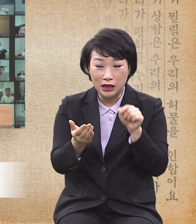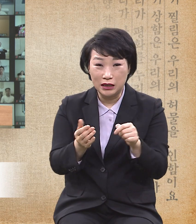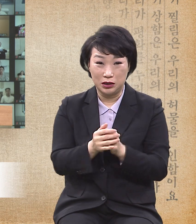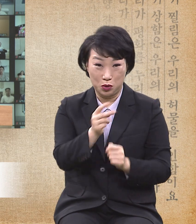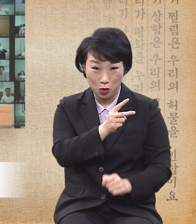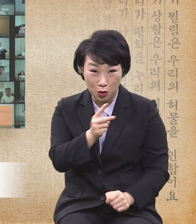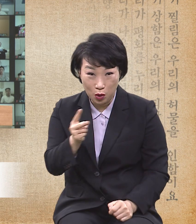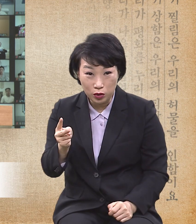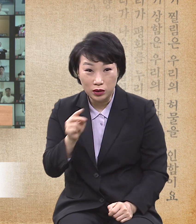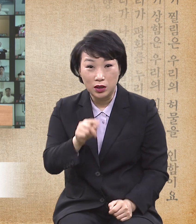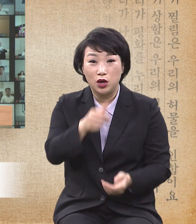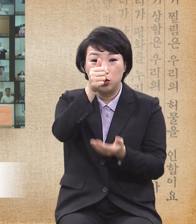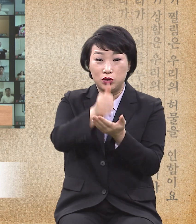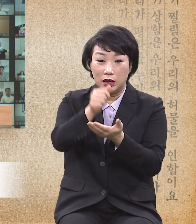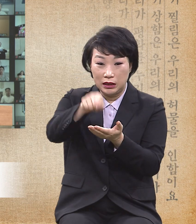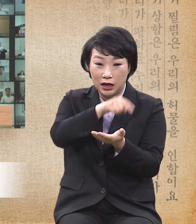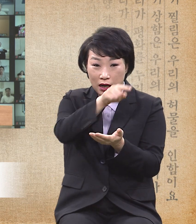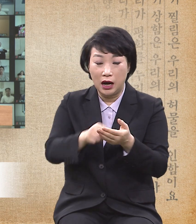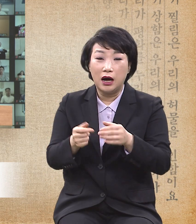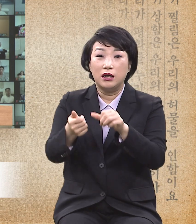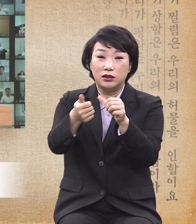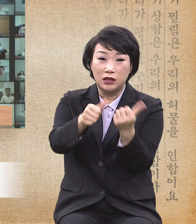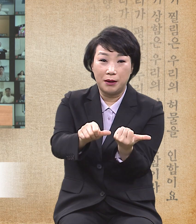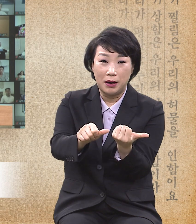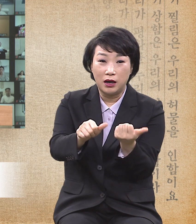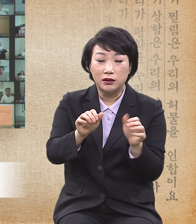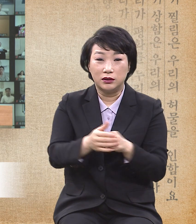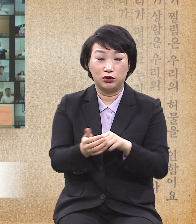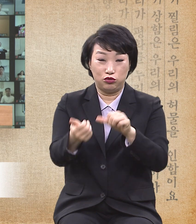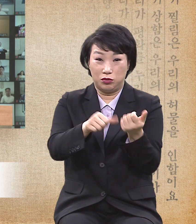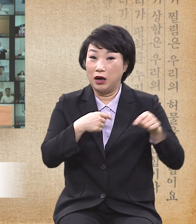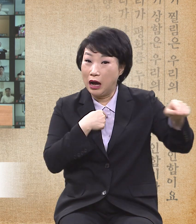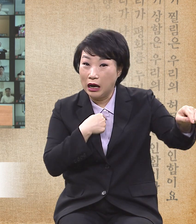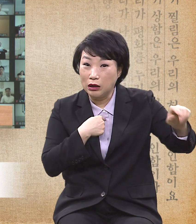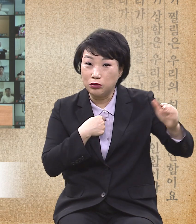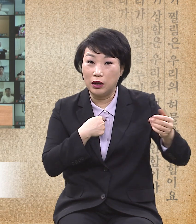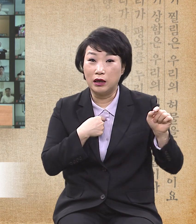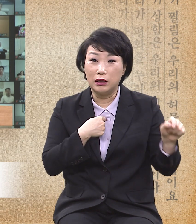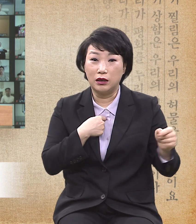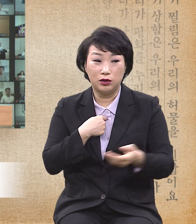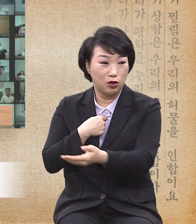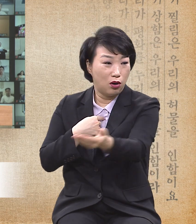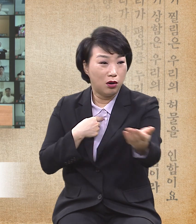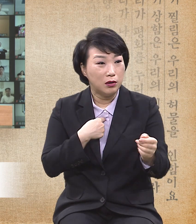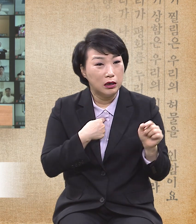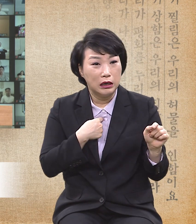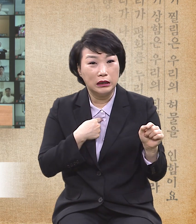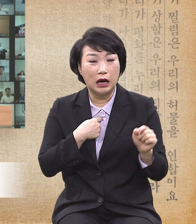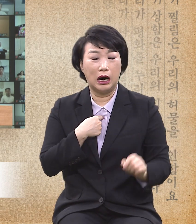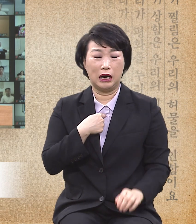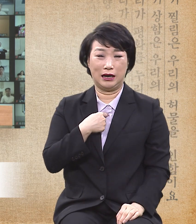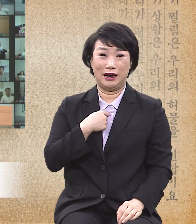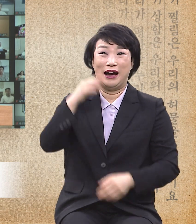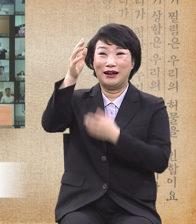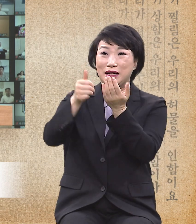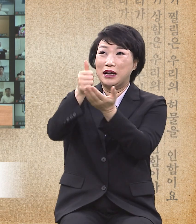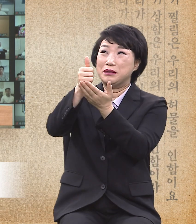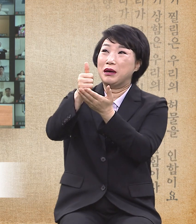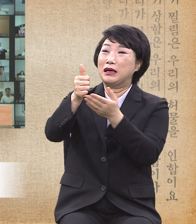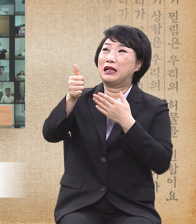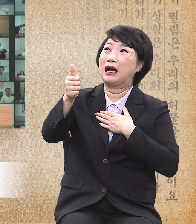곧 죄값은 사망, 죽음을 초래하는 것이니 얼마나 하나님에